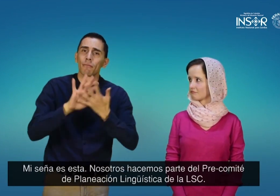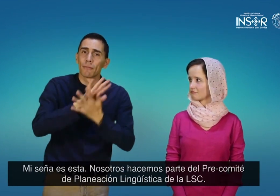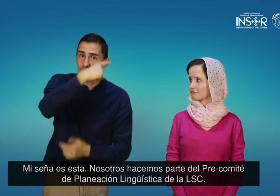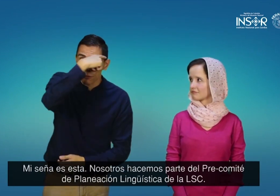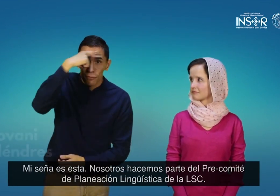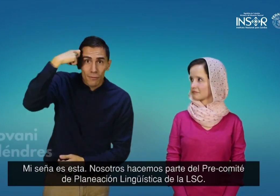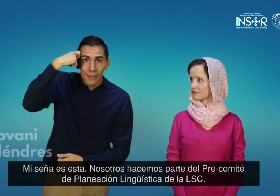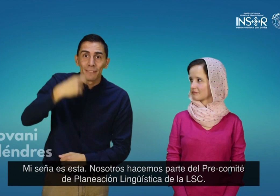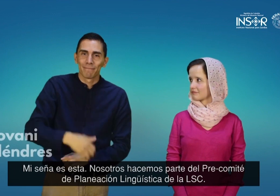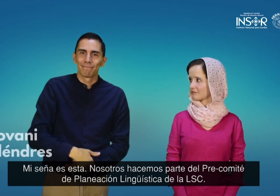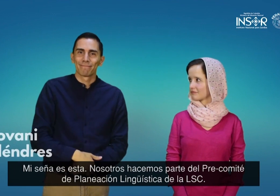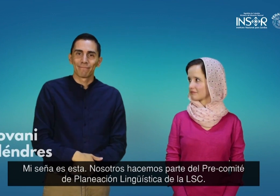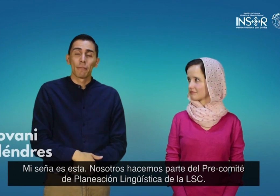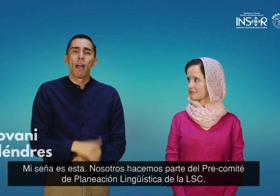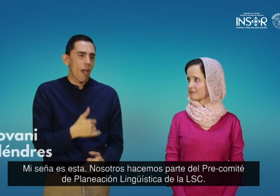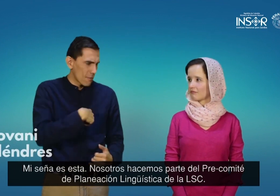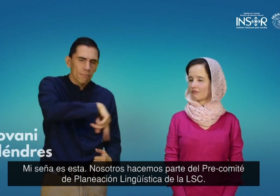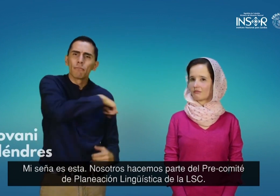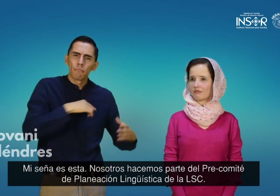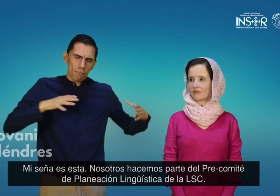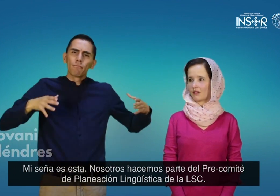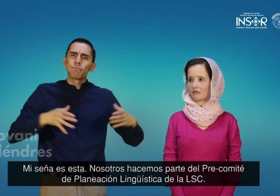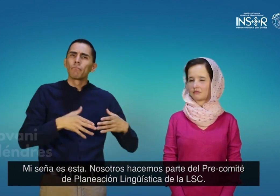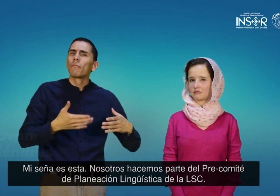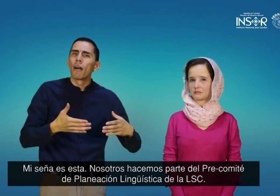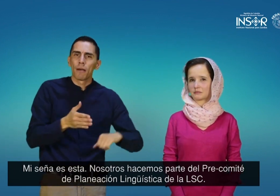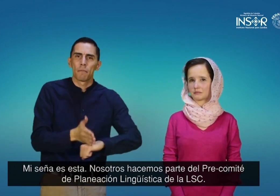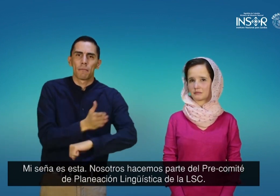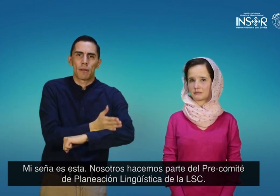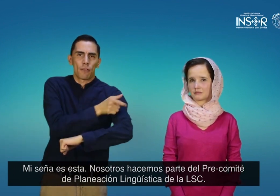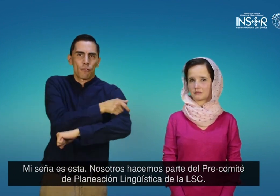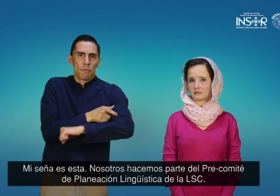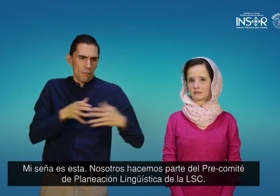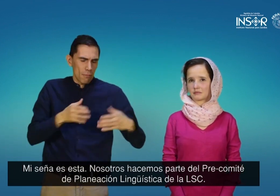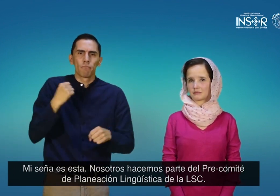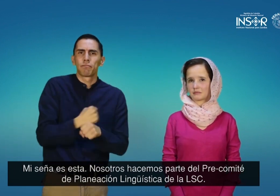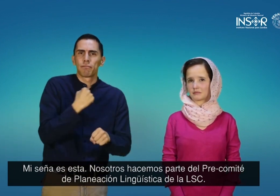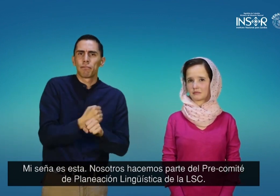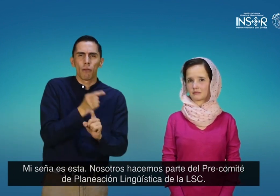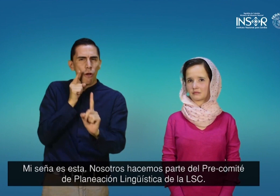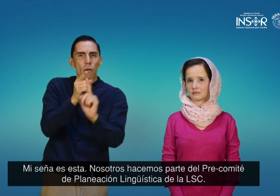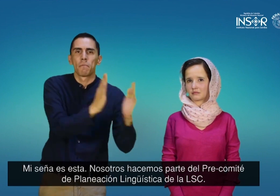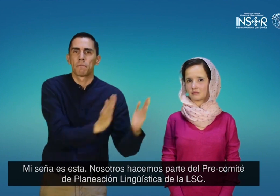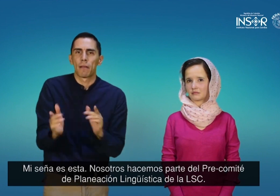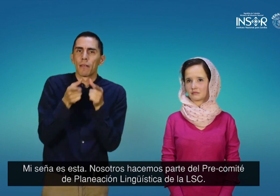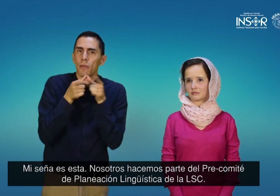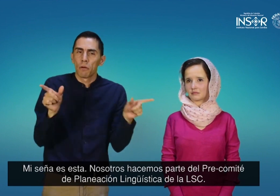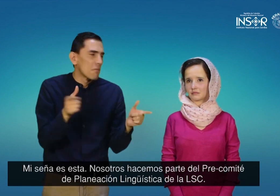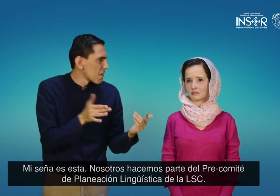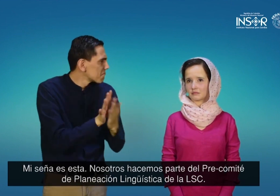es esta. Nosotros hacemos parte del Precomité de Planeación Lingüística de la Lengua de Señas Colombiana. Cuéntanos.